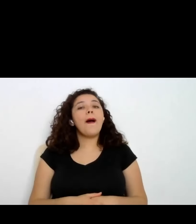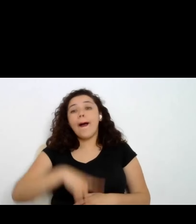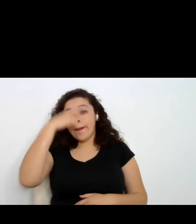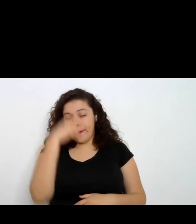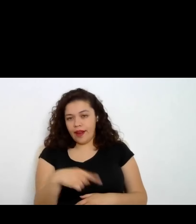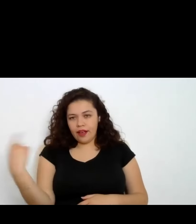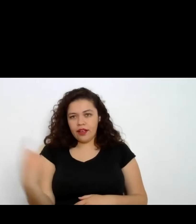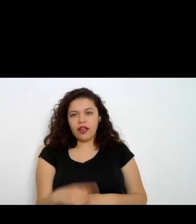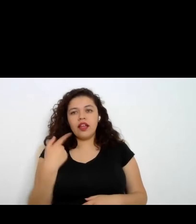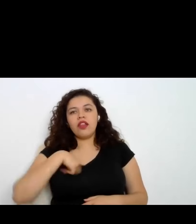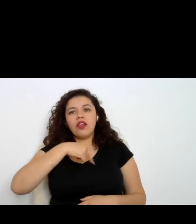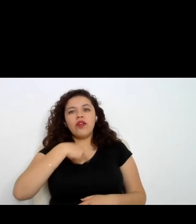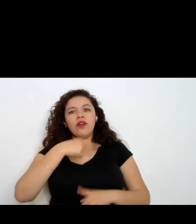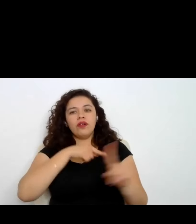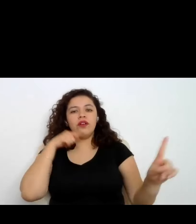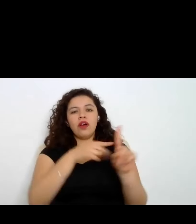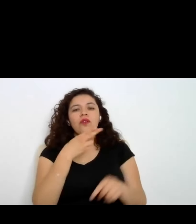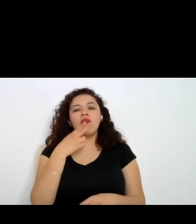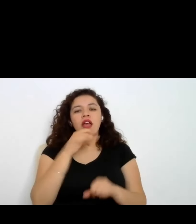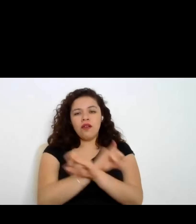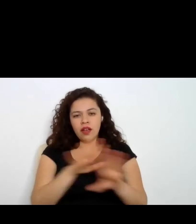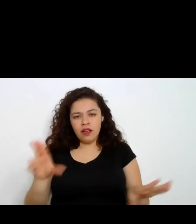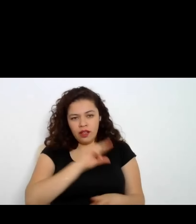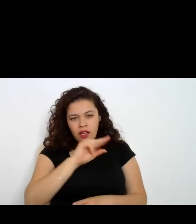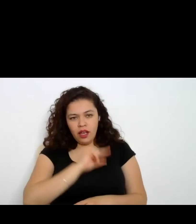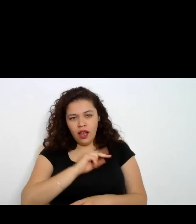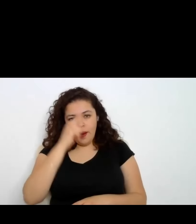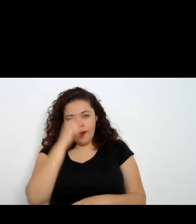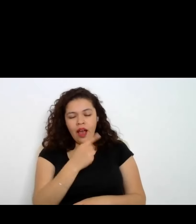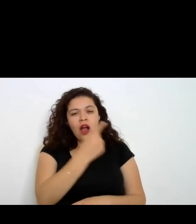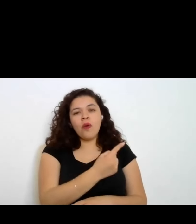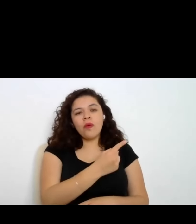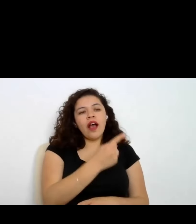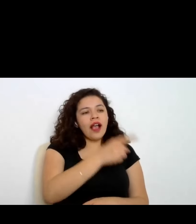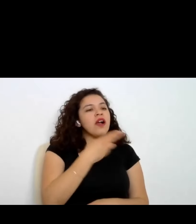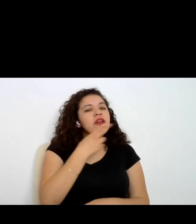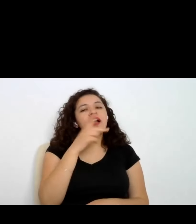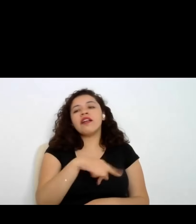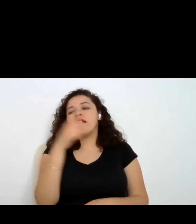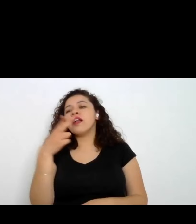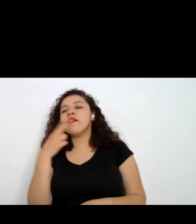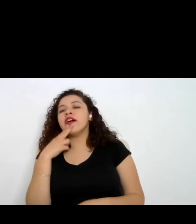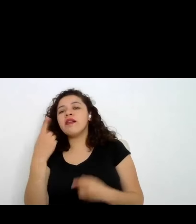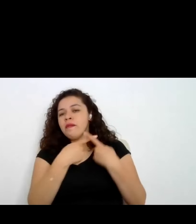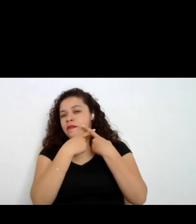finalidades para las cuales voy a ocupar los datos personales en un caso y en otro son totalmente